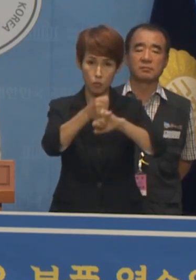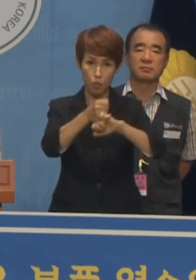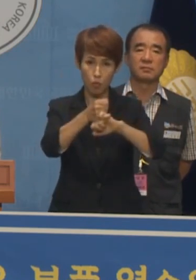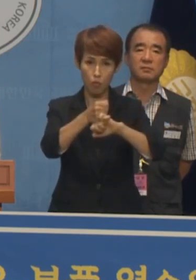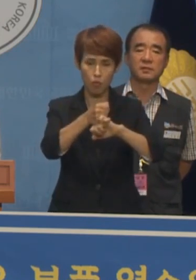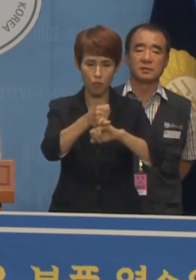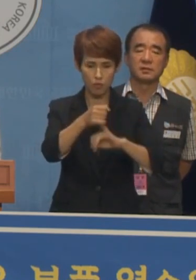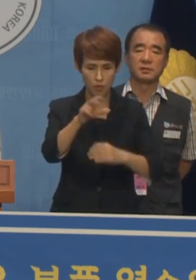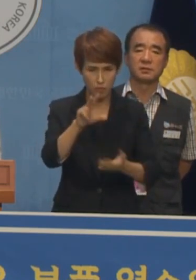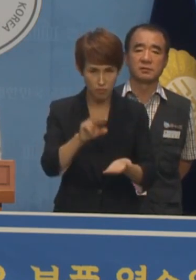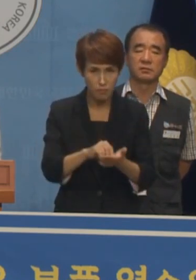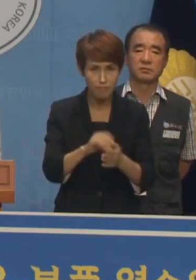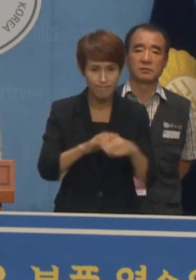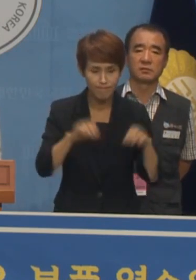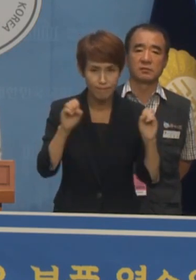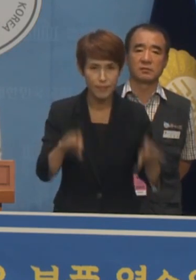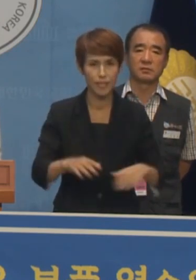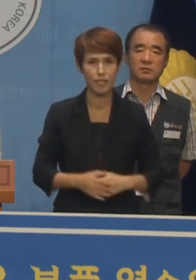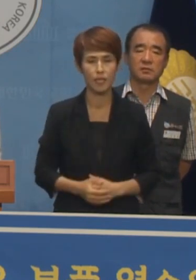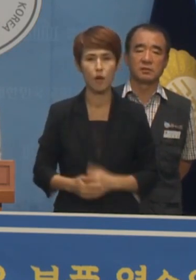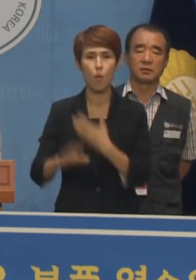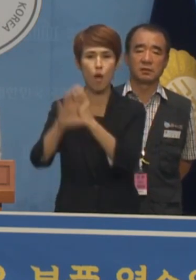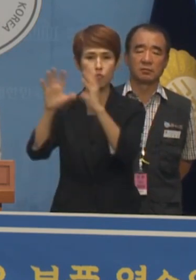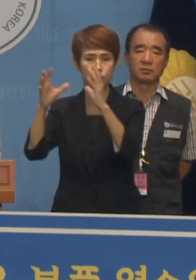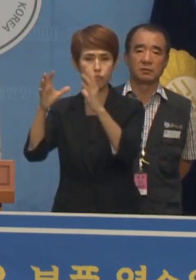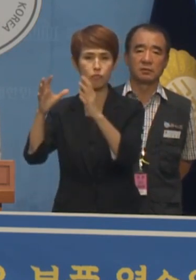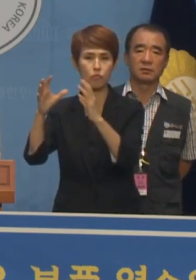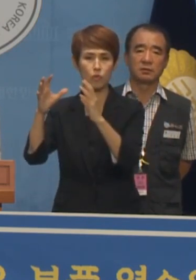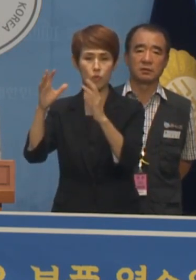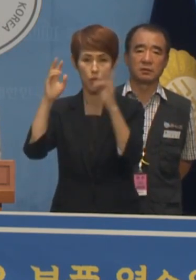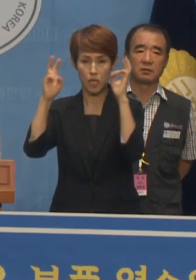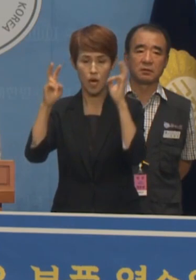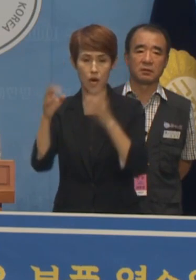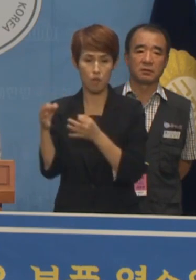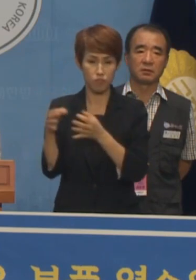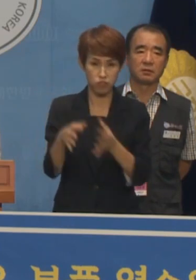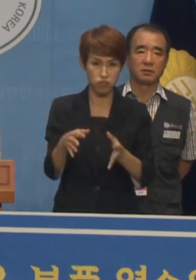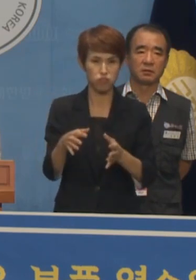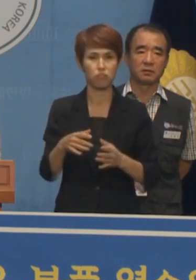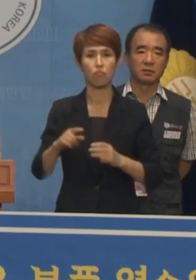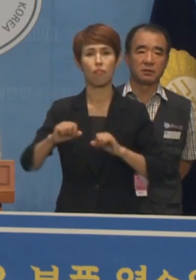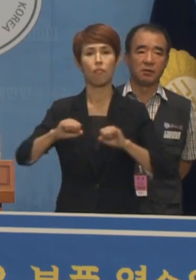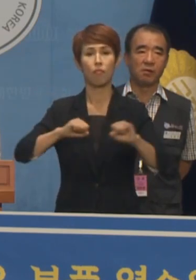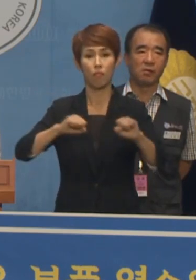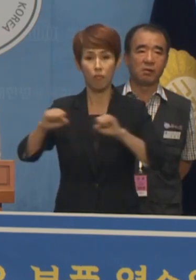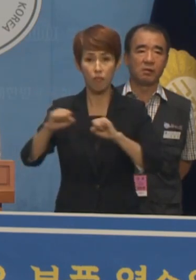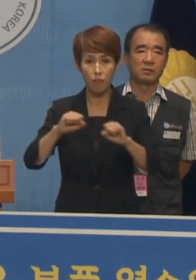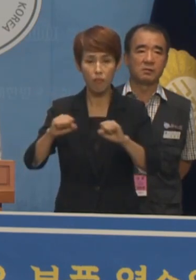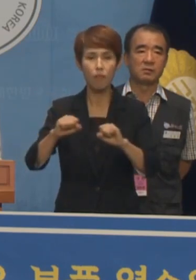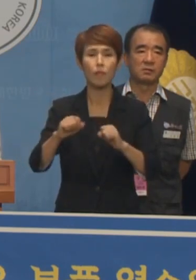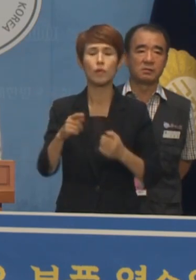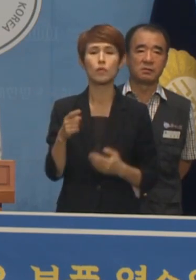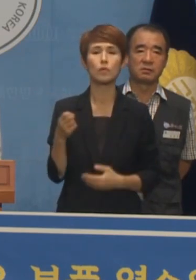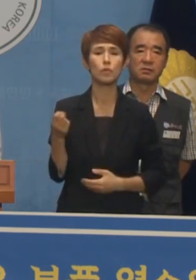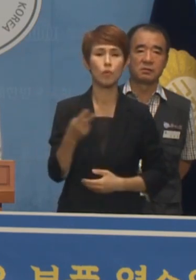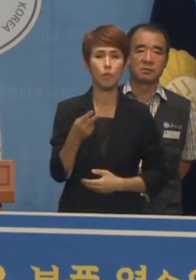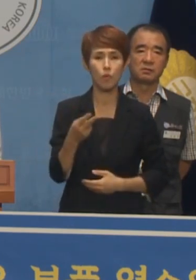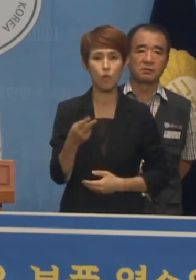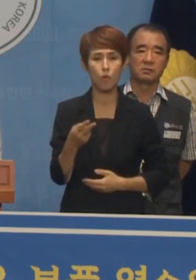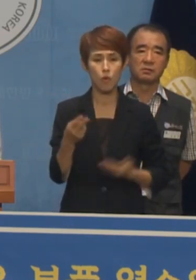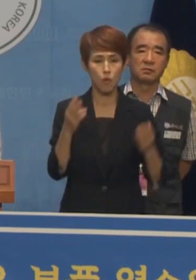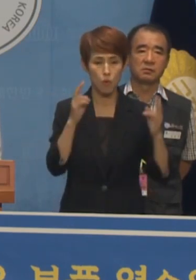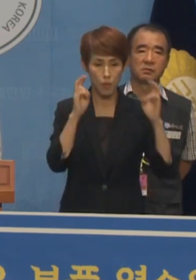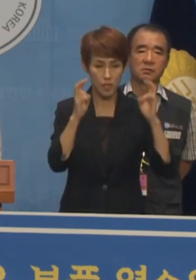무색합니다. 외투기업의 무분별한 기업 활동과 협력사 노동자의 고용 안정은 안중에도